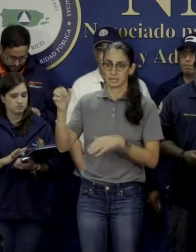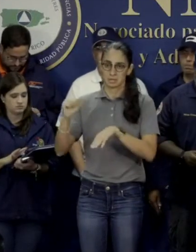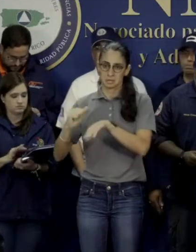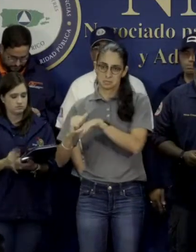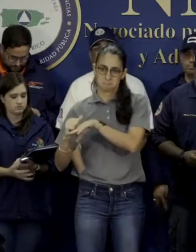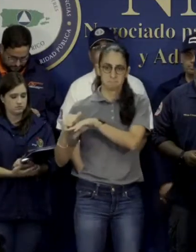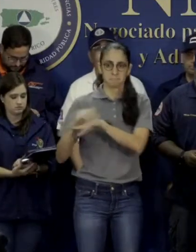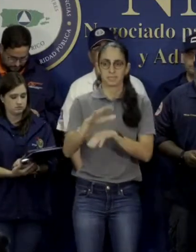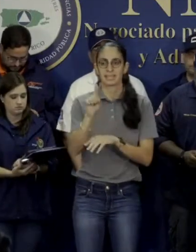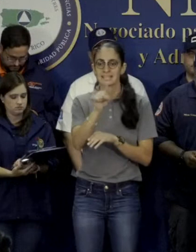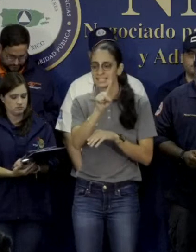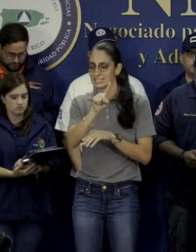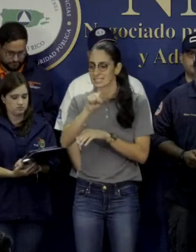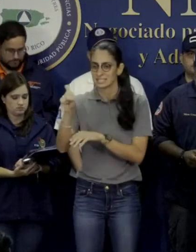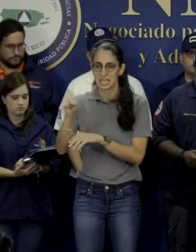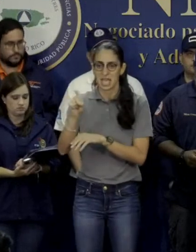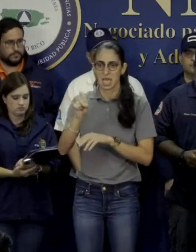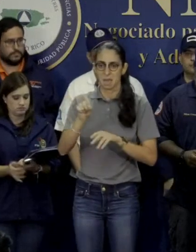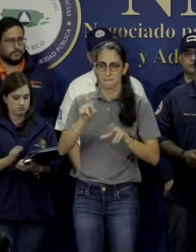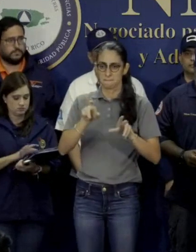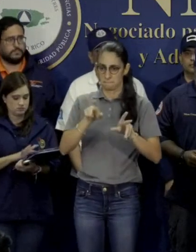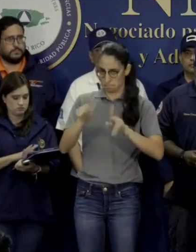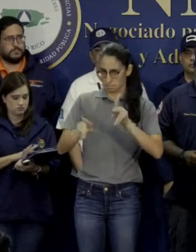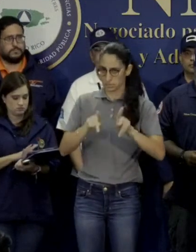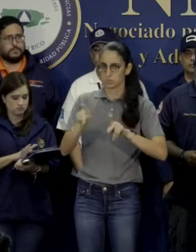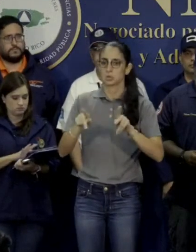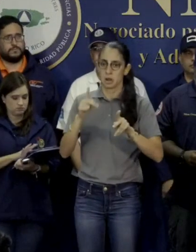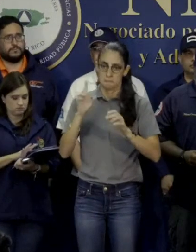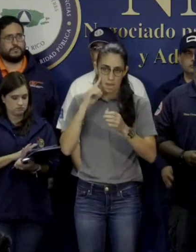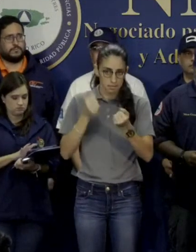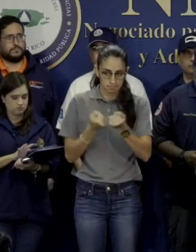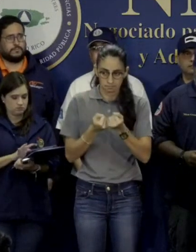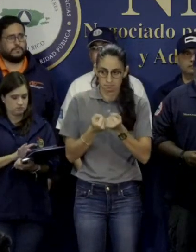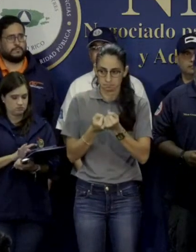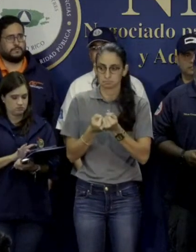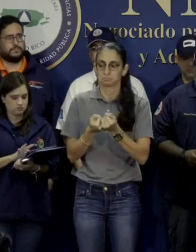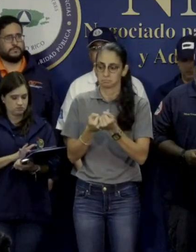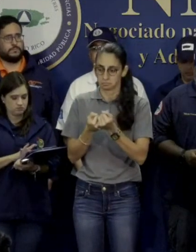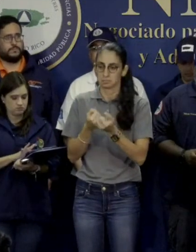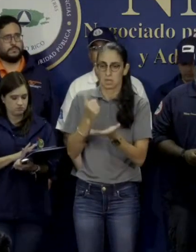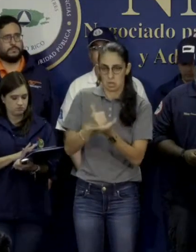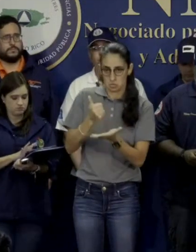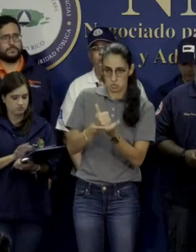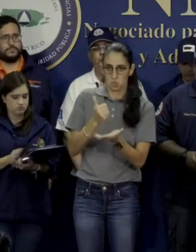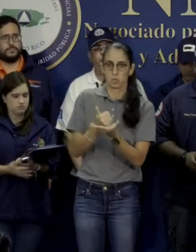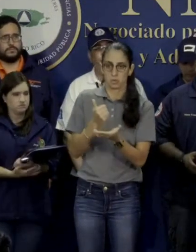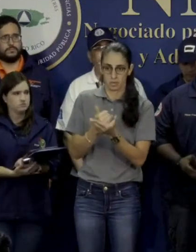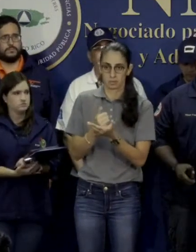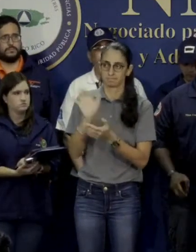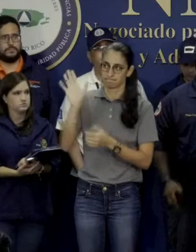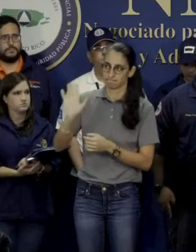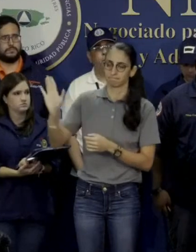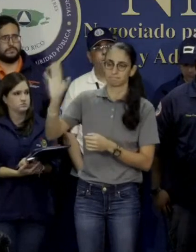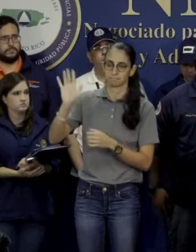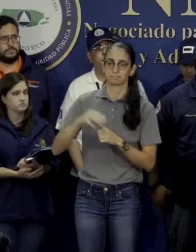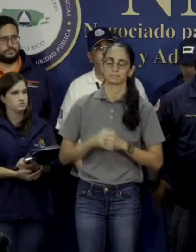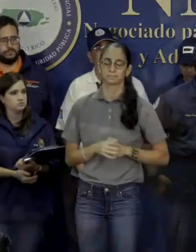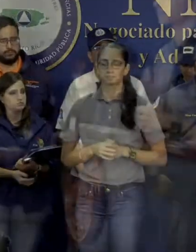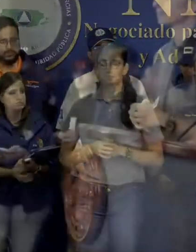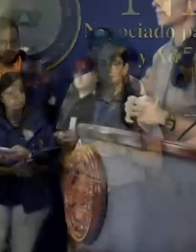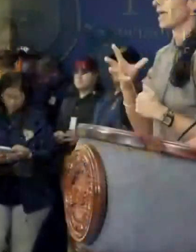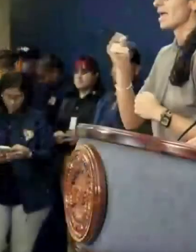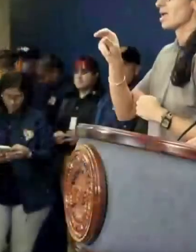primeros respondedores que estarán llegando a Puerto Rico y espero una acción similar de parte del gobernador de Nueva